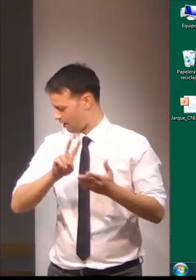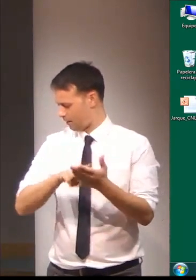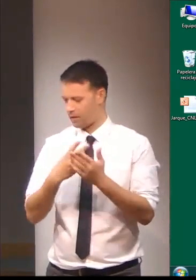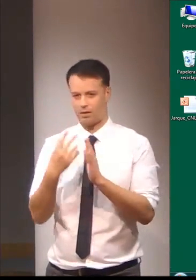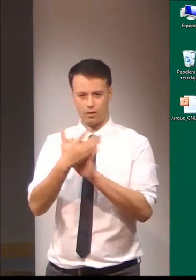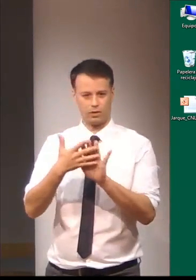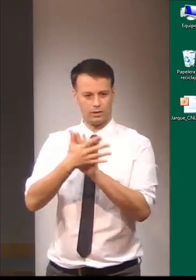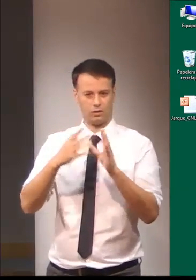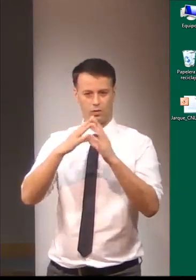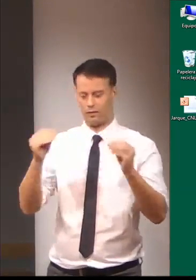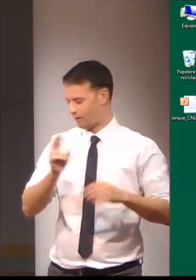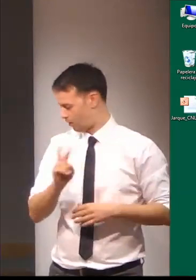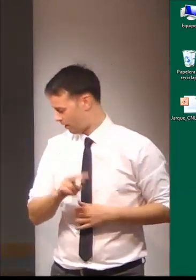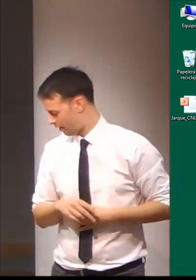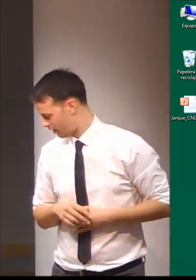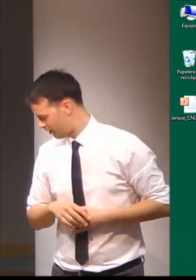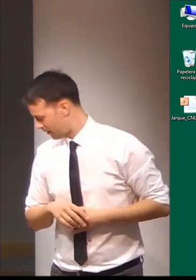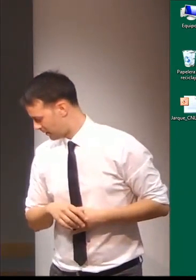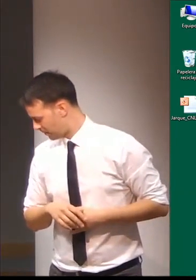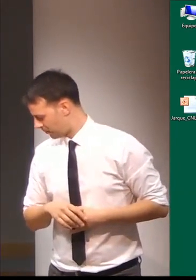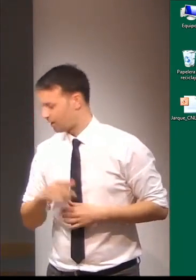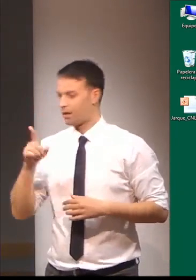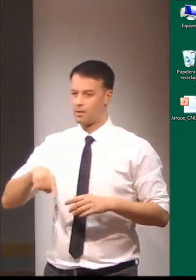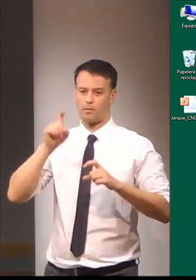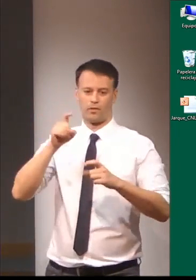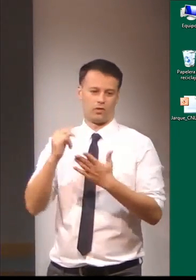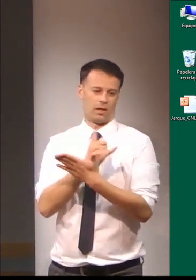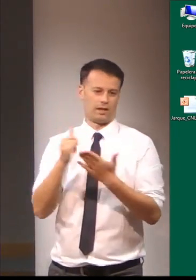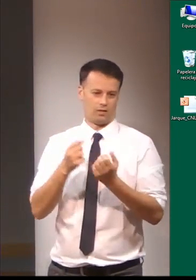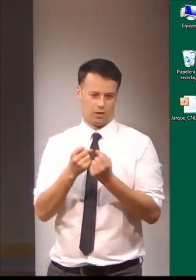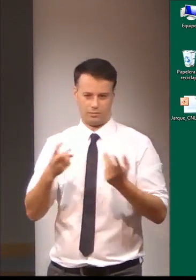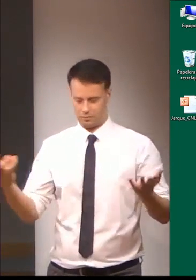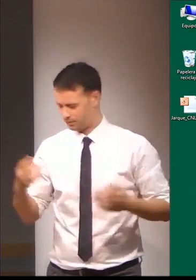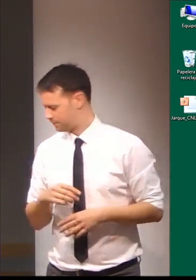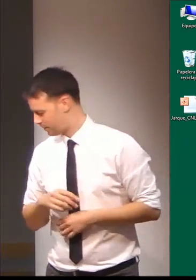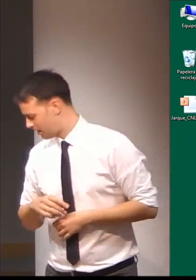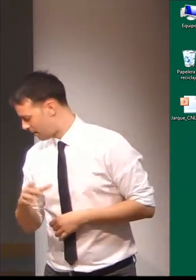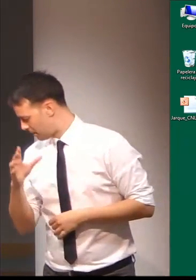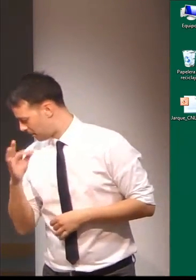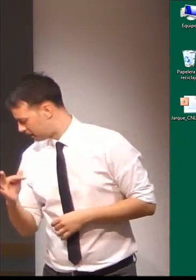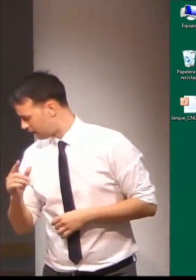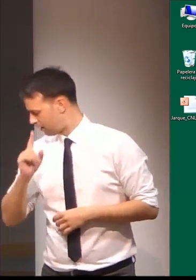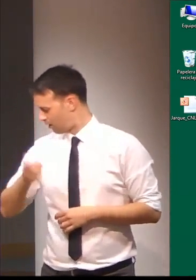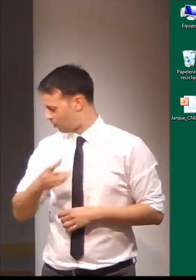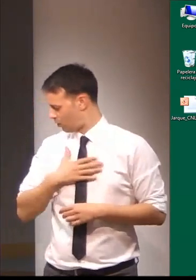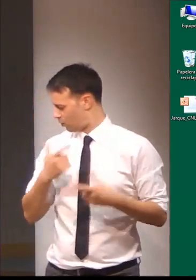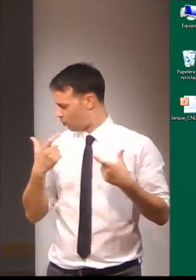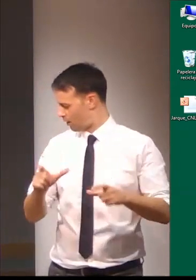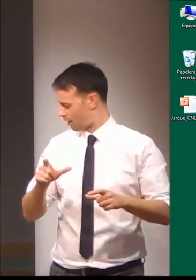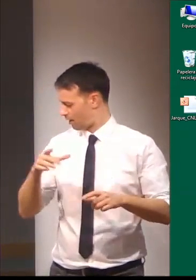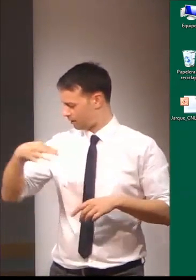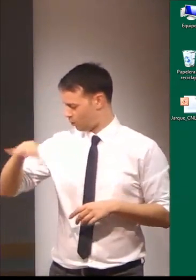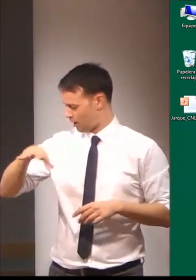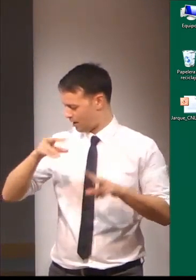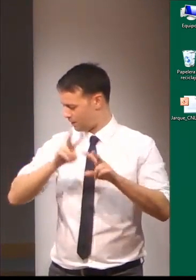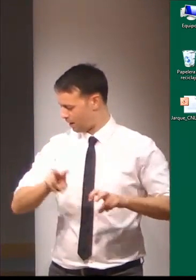Es coordinador del máster de docencia en lengua de signos de la Universidad de Valladolid, impartiendo también diversas asignaturas